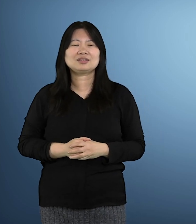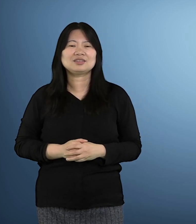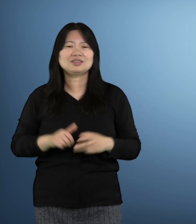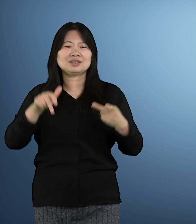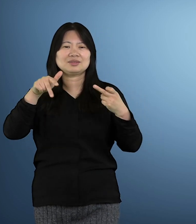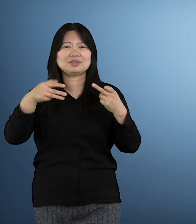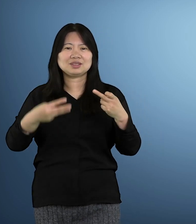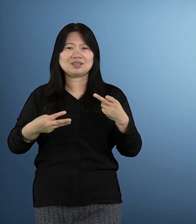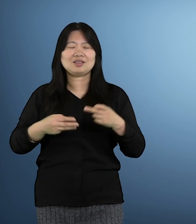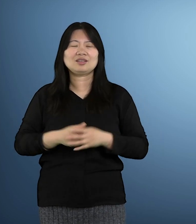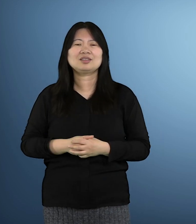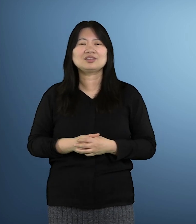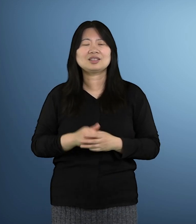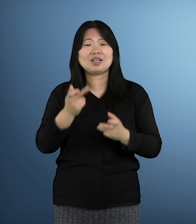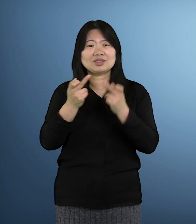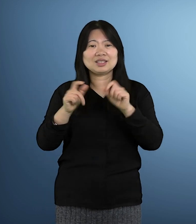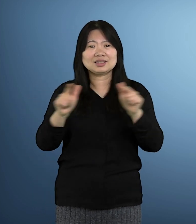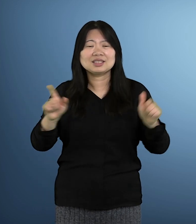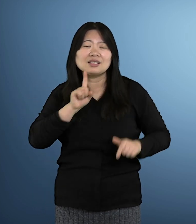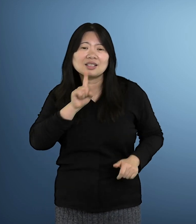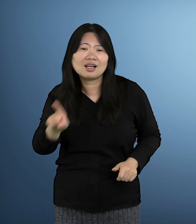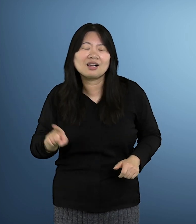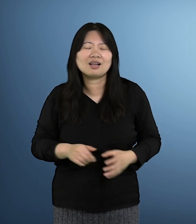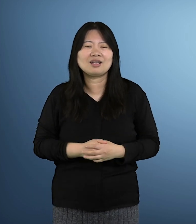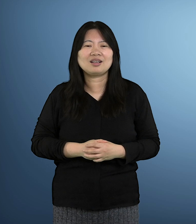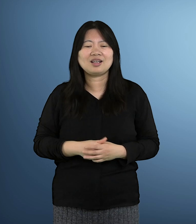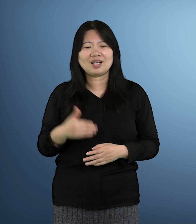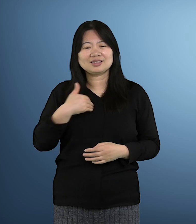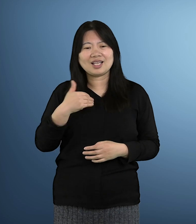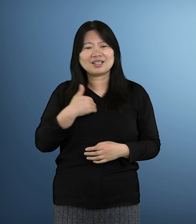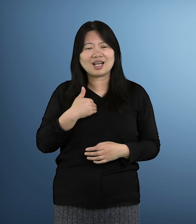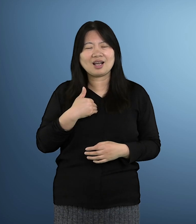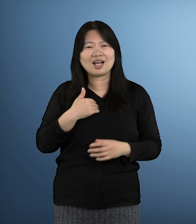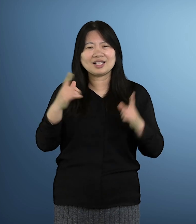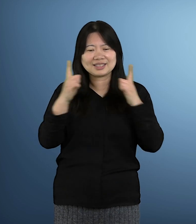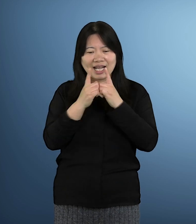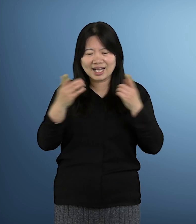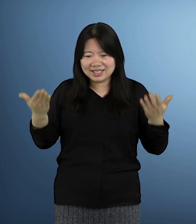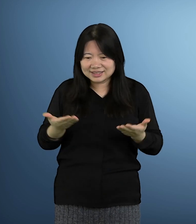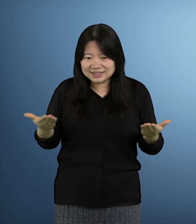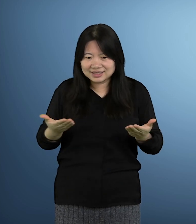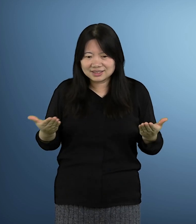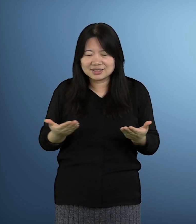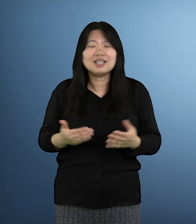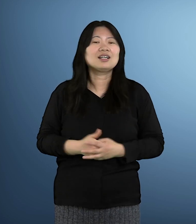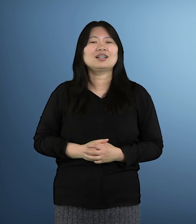12절 형제들아 내가 당한 일이